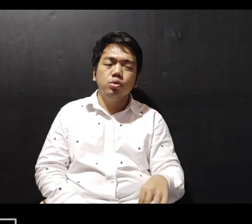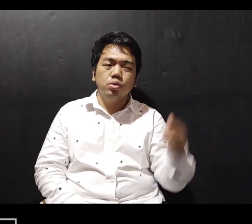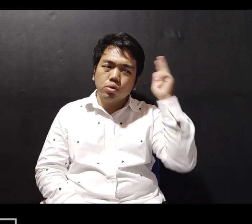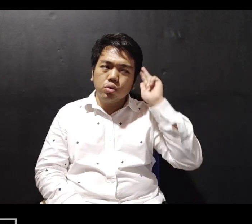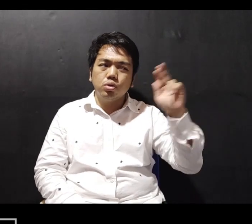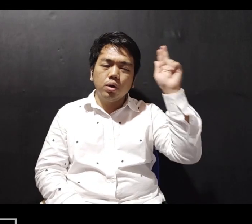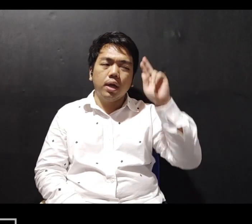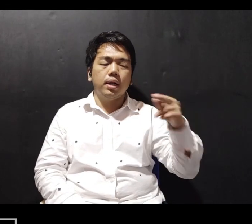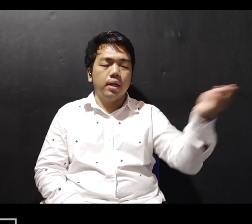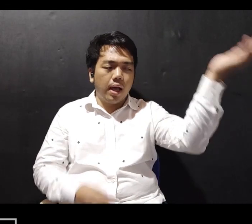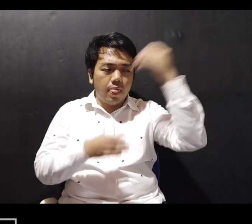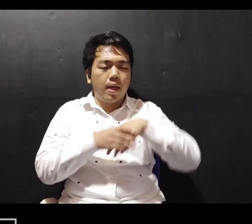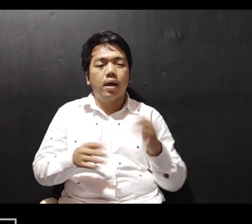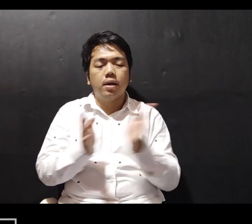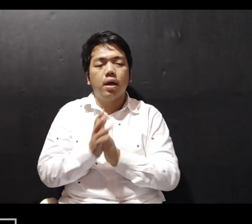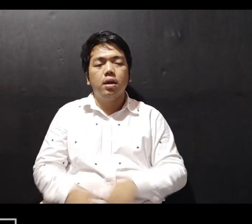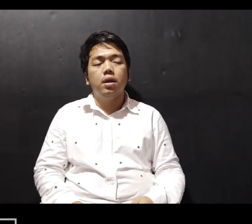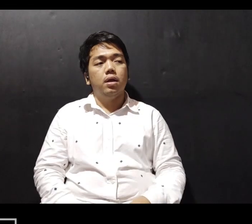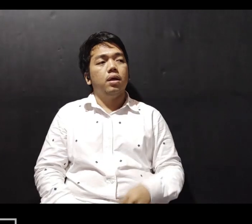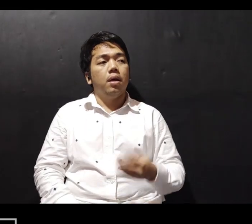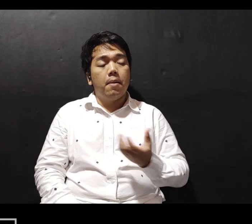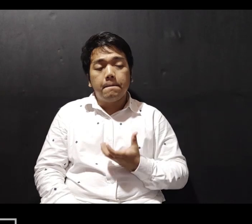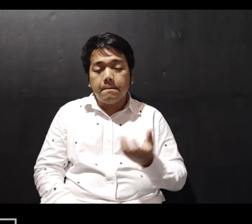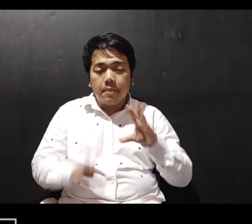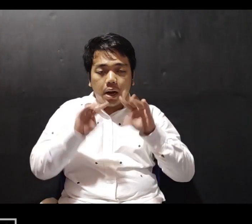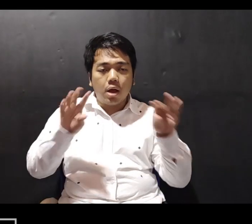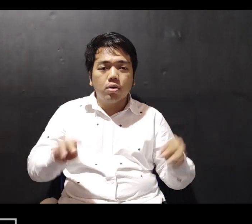Tuhan datang dan melakukan kehendaknya dalam hidup kita.